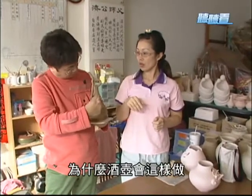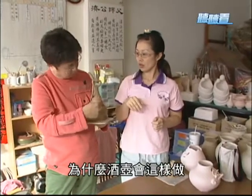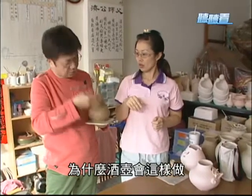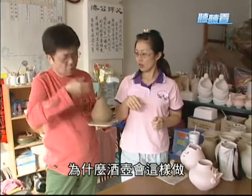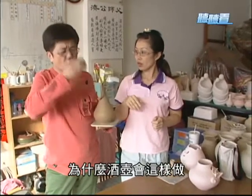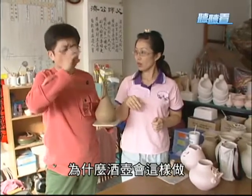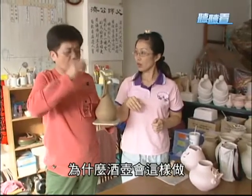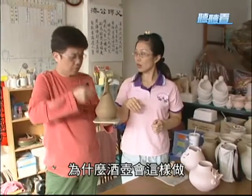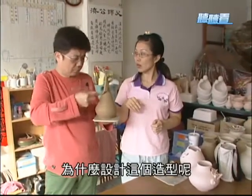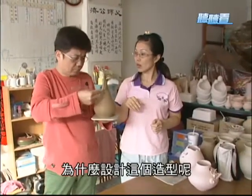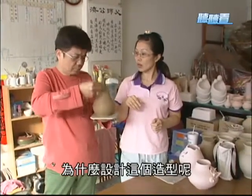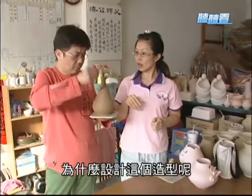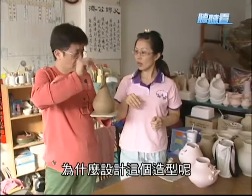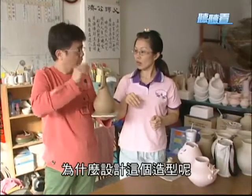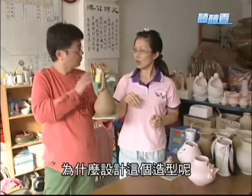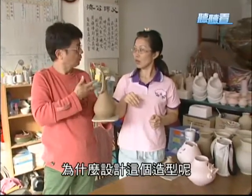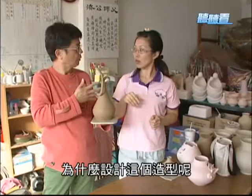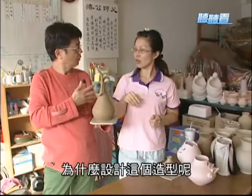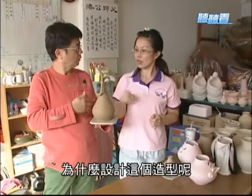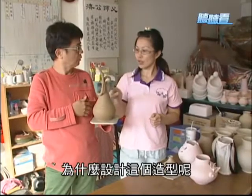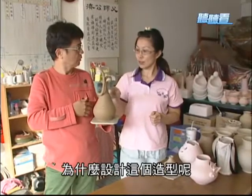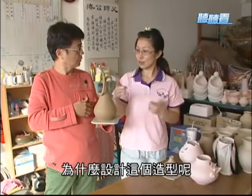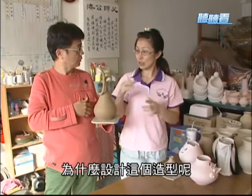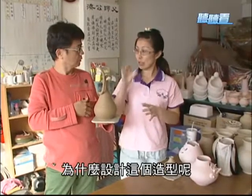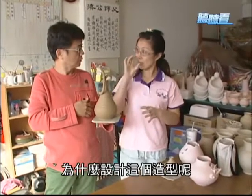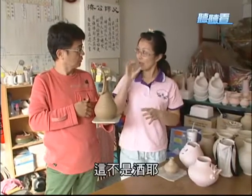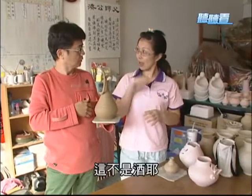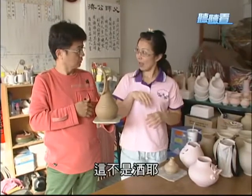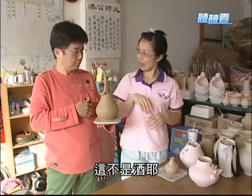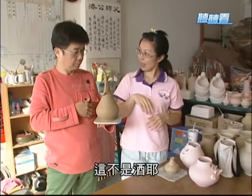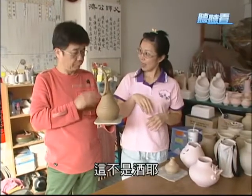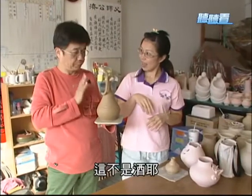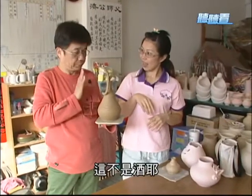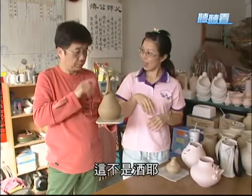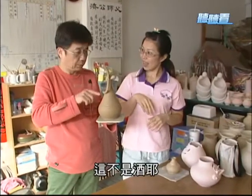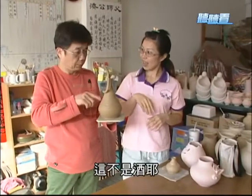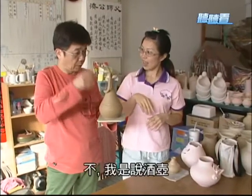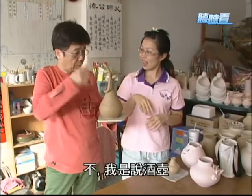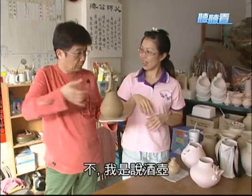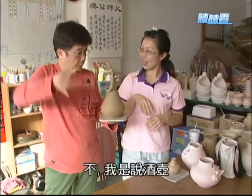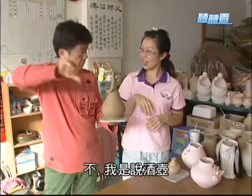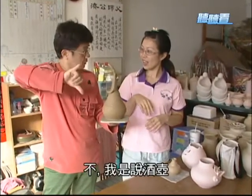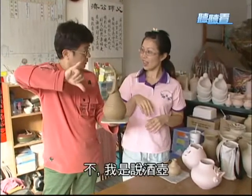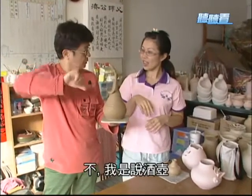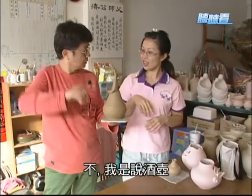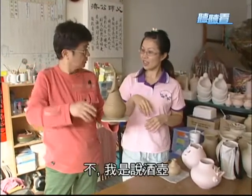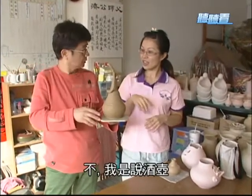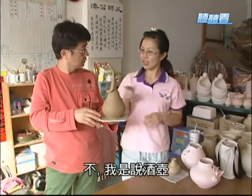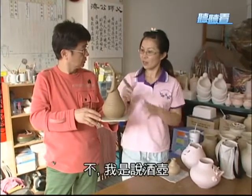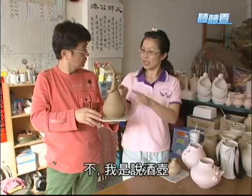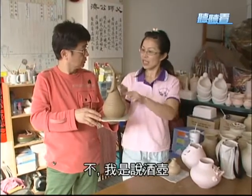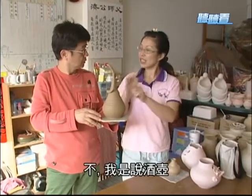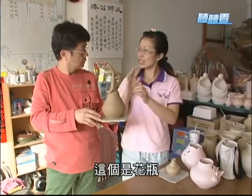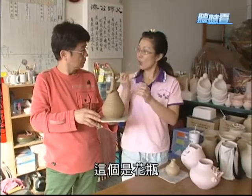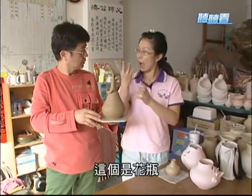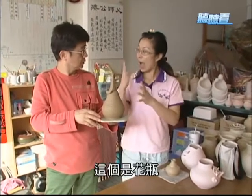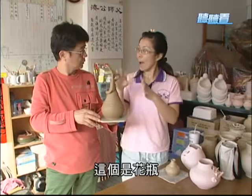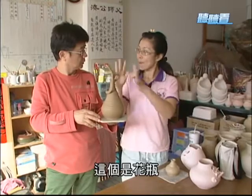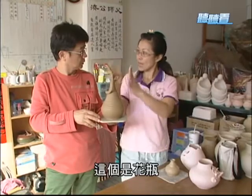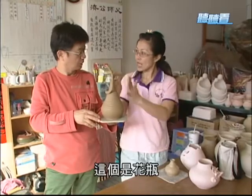做？为什么设计这个造型呢？ 这不是酒哎。 不，我这是酒壶。 这个是花